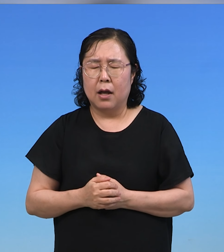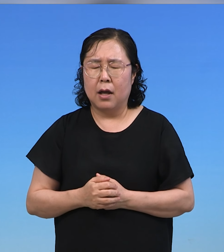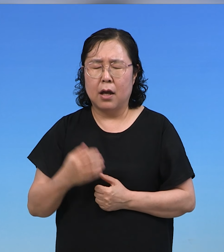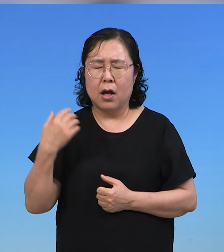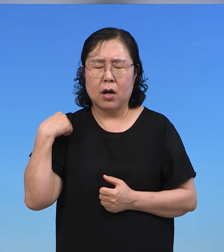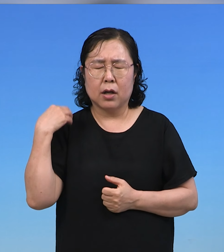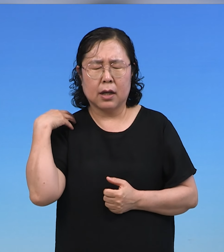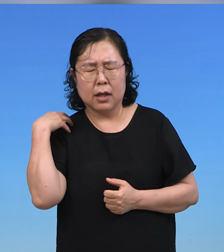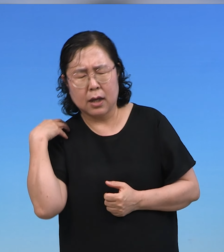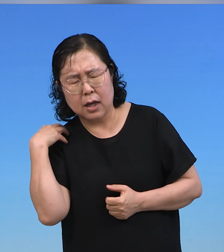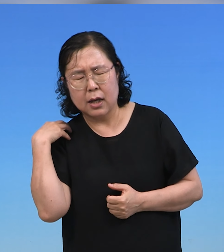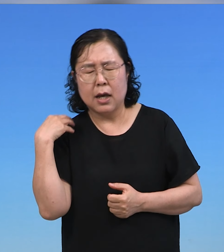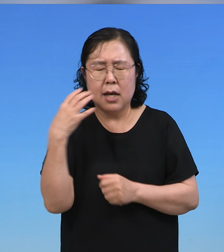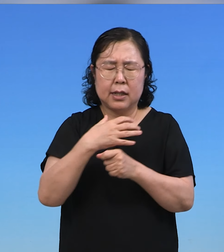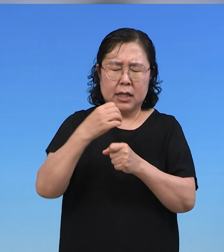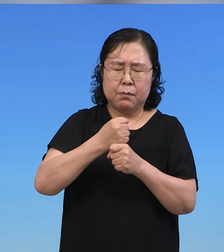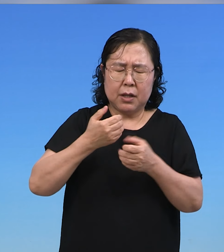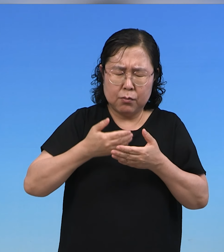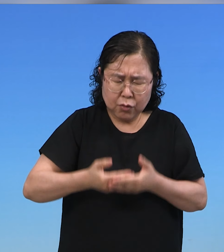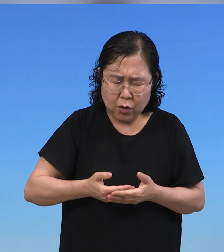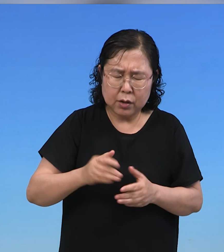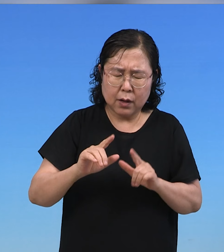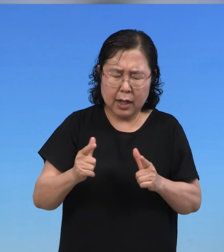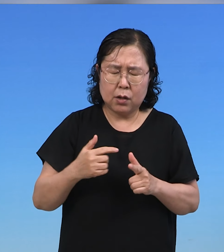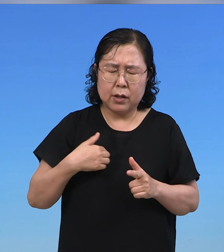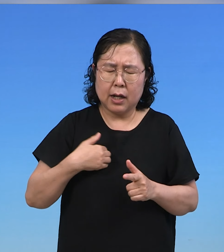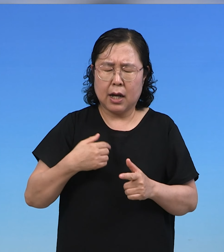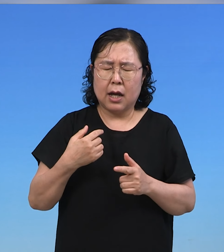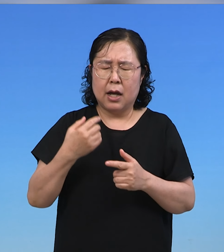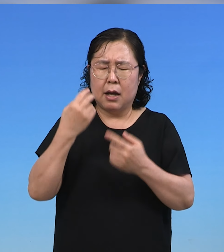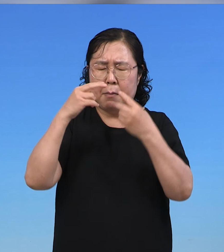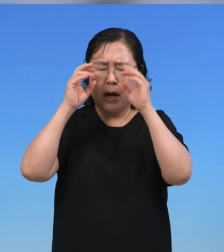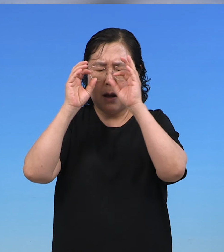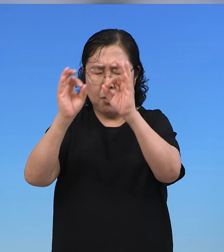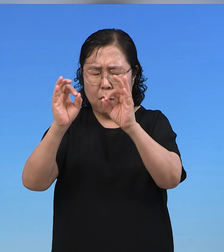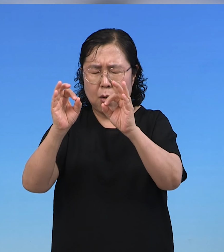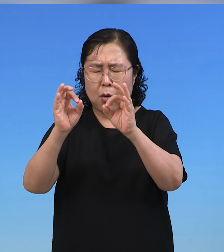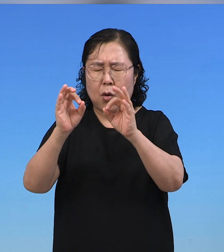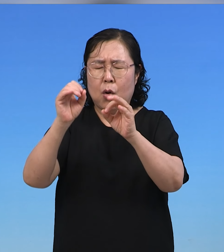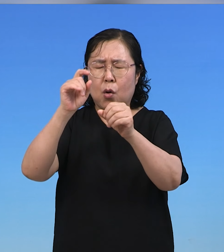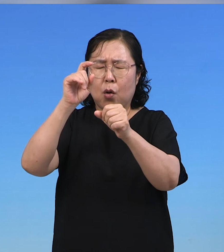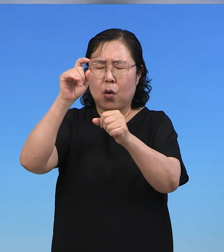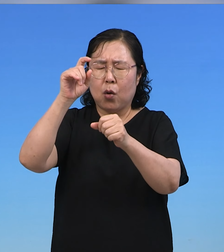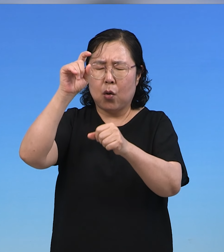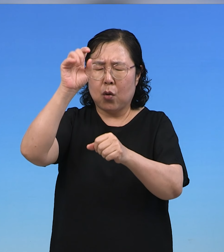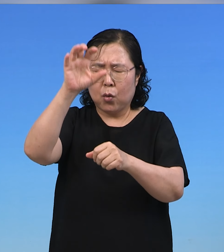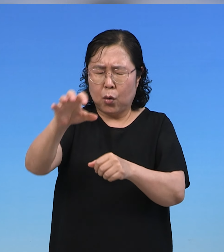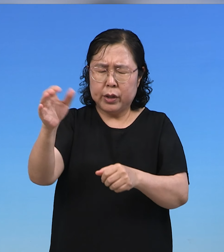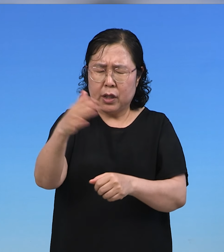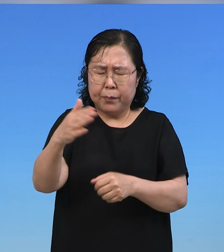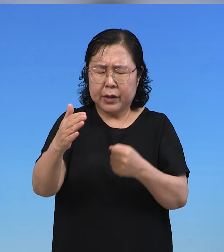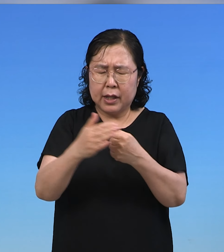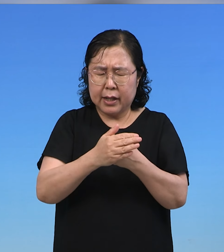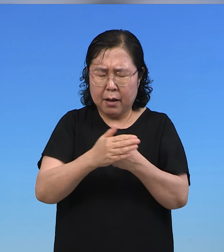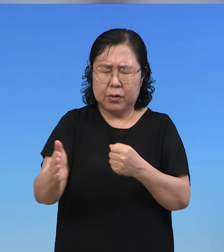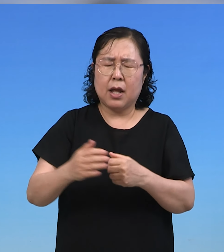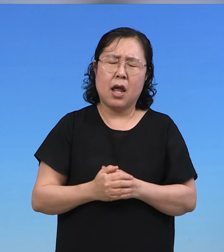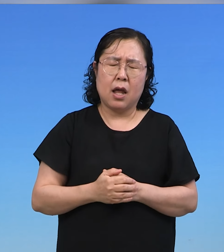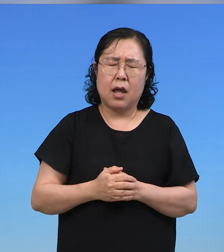어깨에 짐이 무거워서 힘든 것이 아니고, 바라볼 곳이 없기 때문에 바람에 나는 겨와 같이